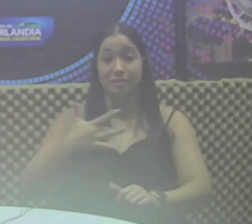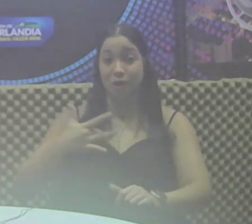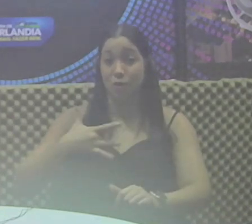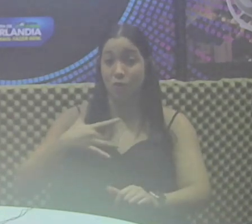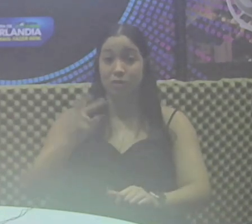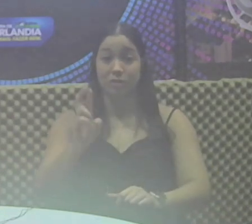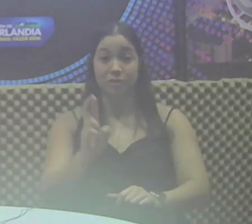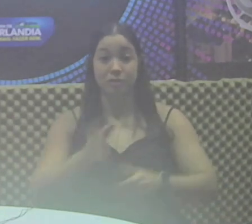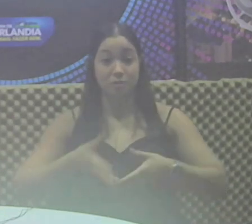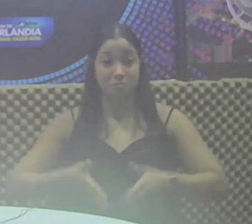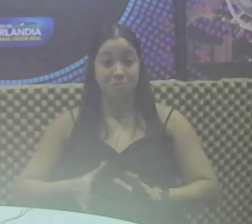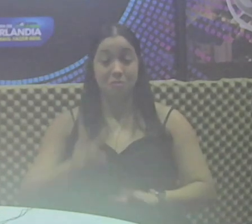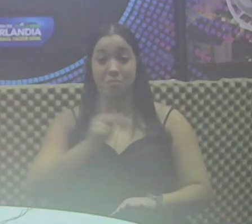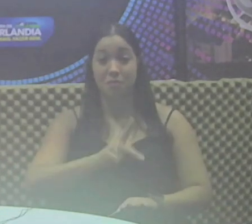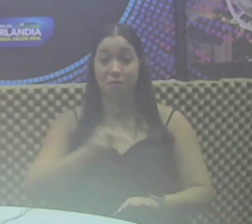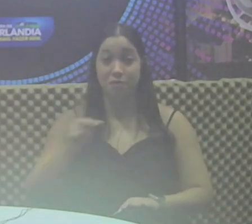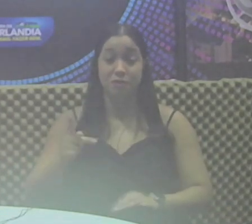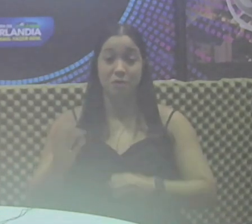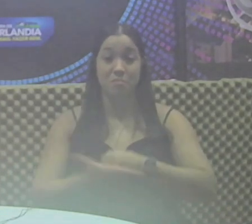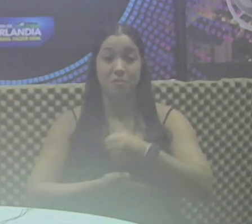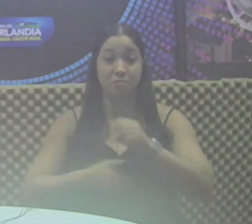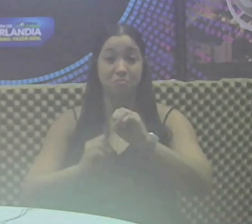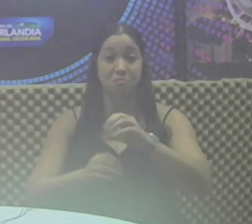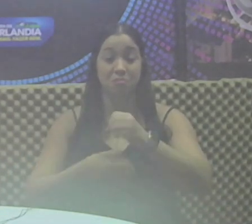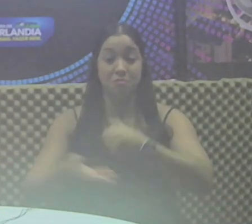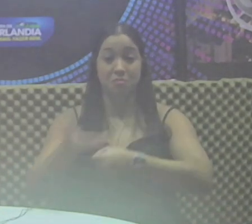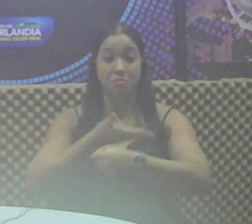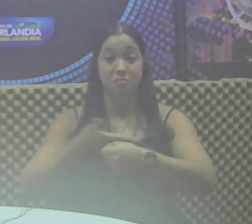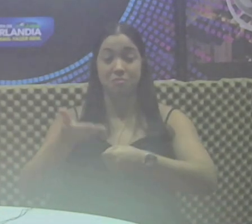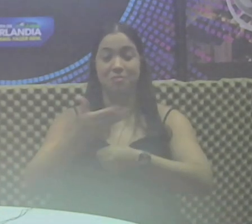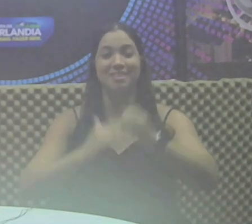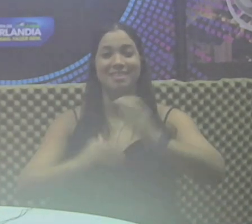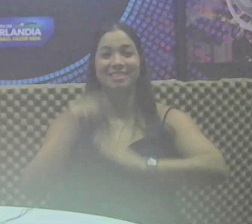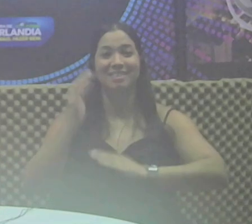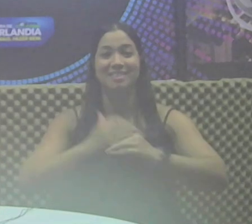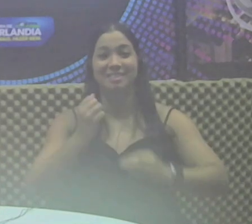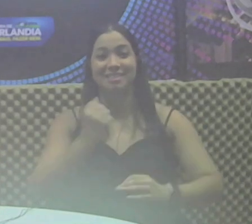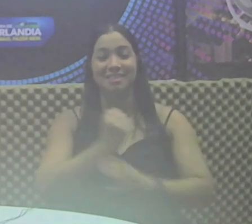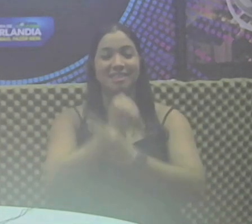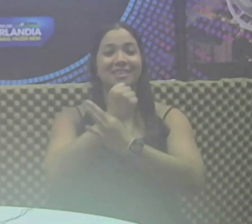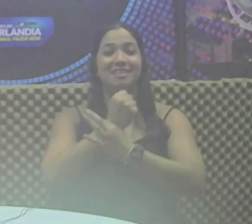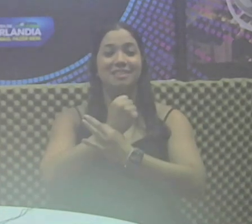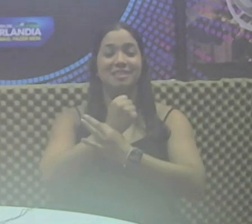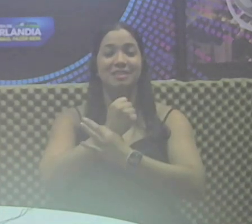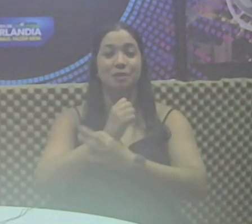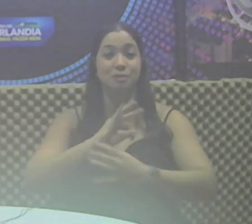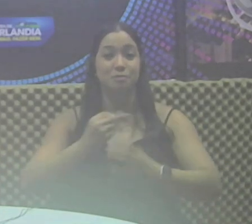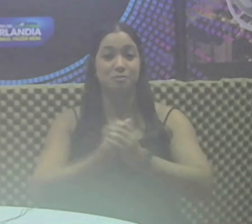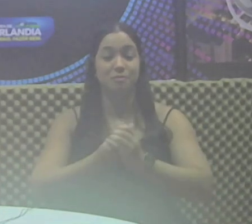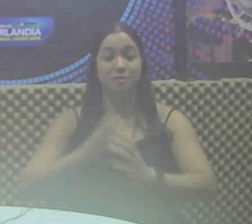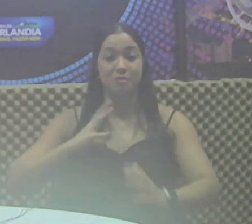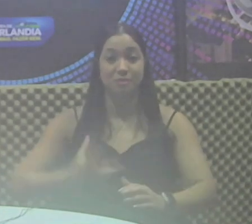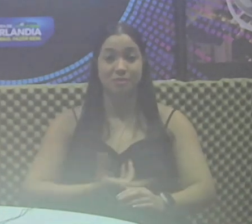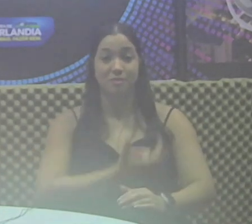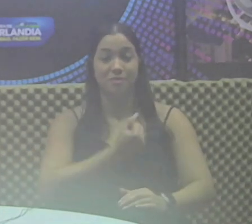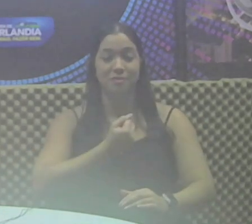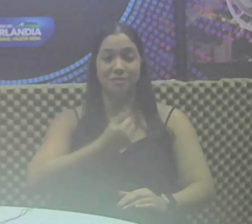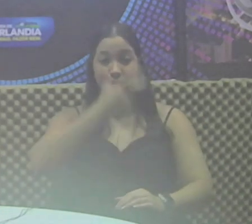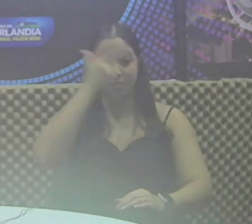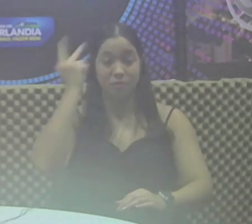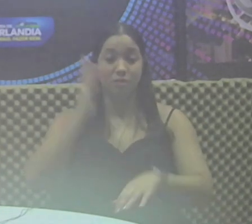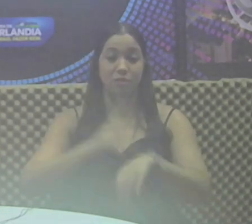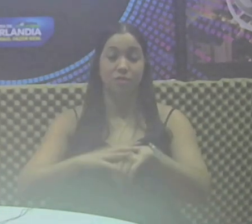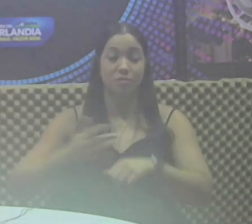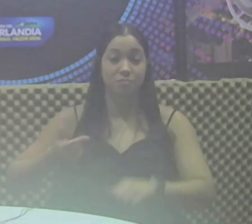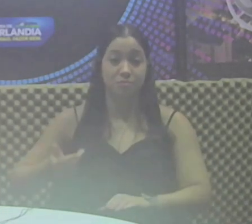puérperas, professores do ensino básico e superior, profissionais das Forças Armadas e de Segurança e Salvamento, pessoas com doenças